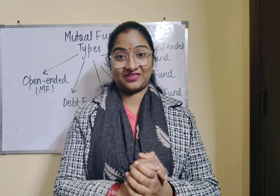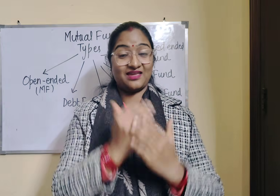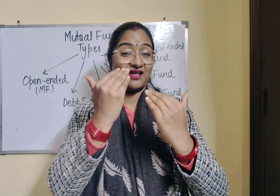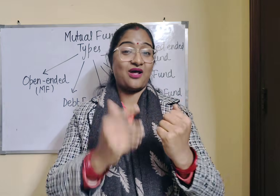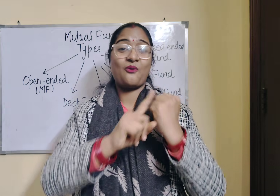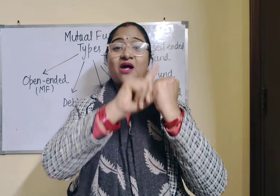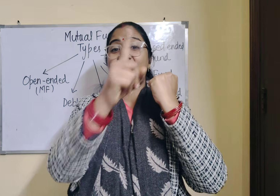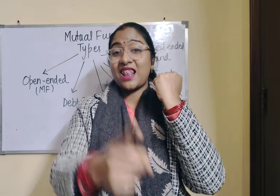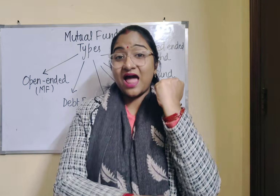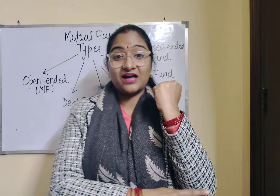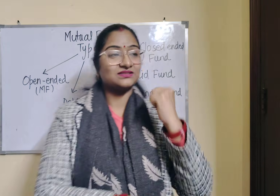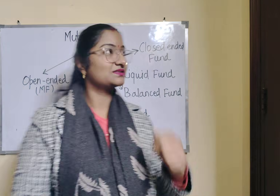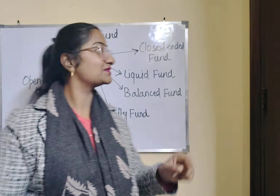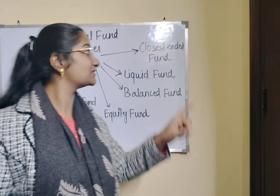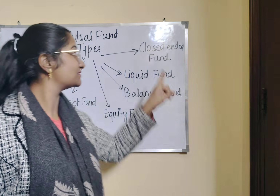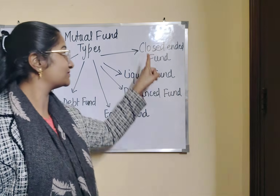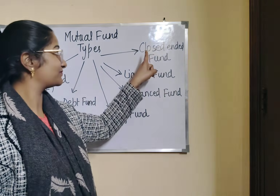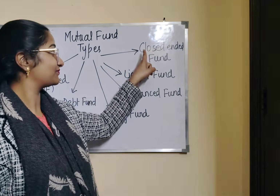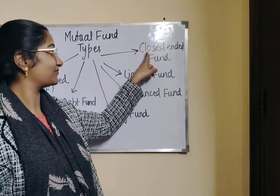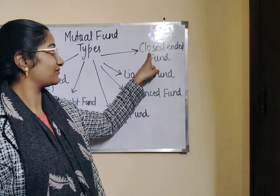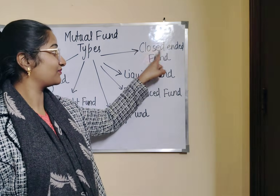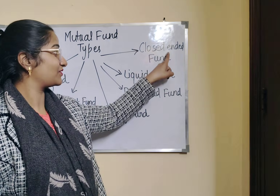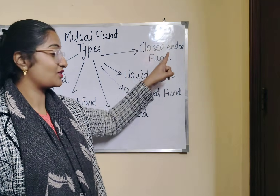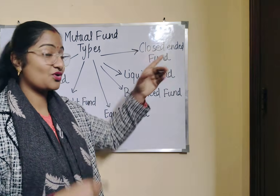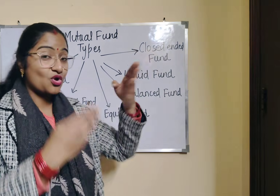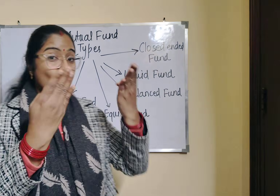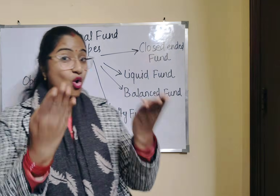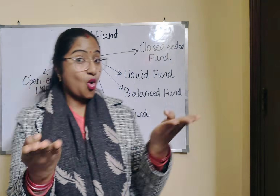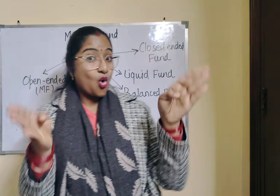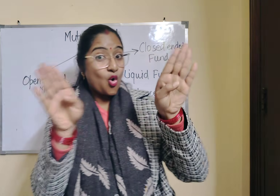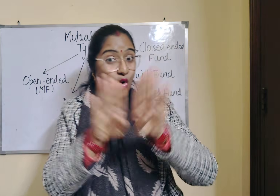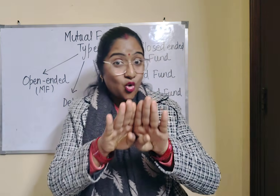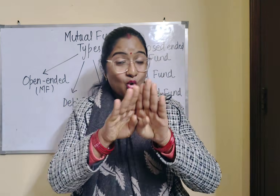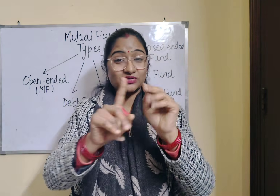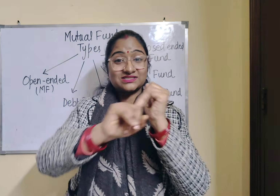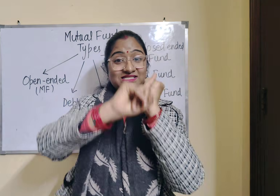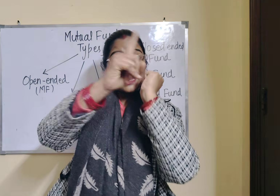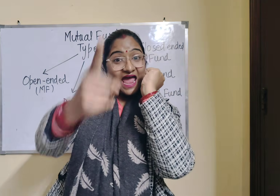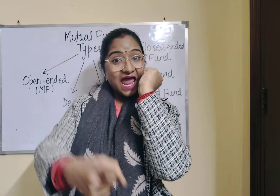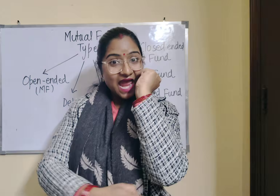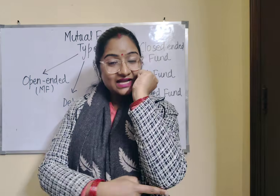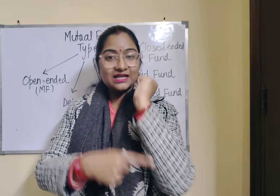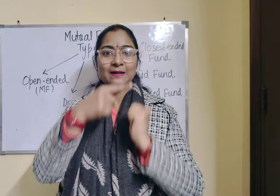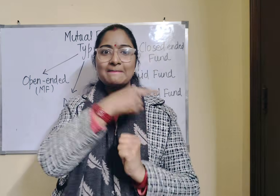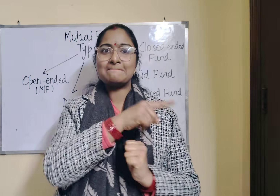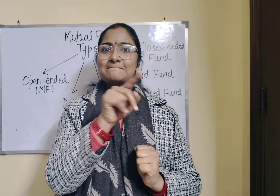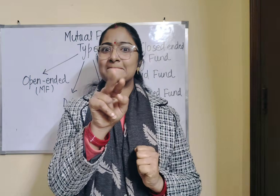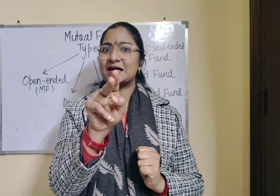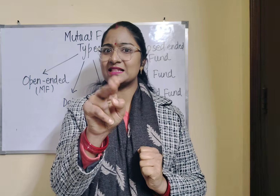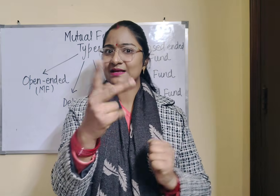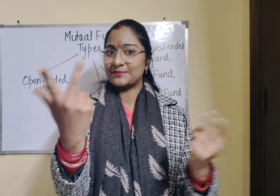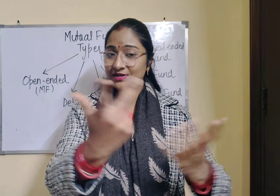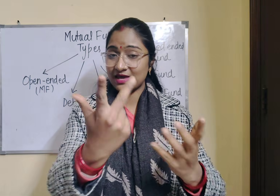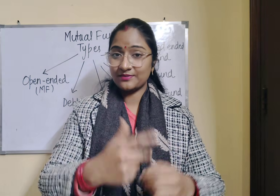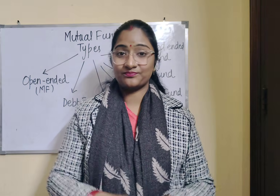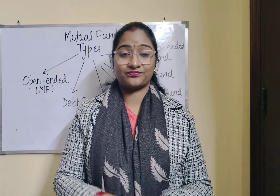सकते हैं। अब सबसे लास्ट जो है हमारा वो है क्लोज एंडेड फंड। इसका जो मतलब